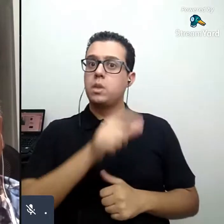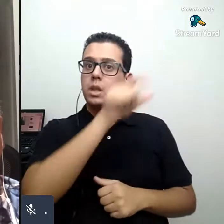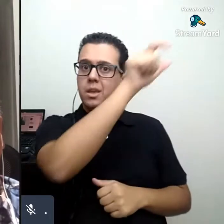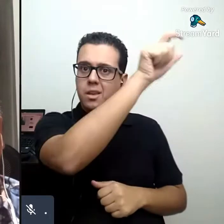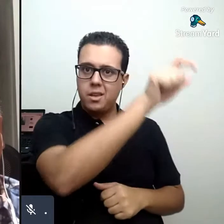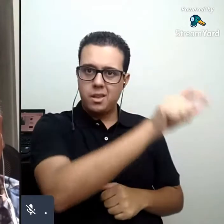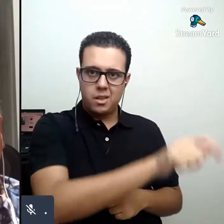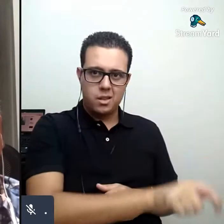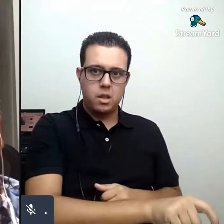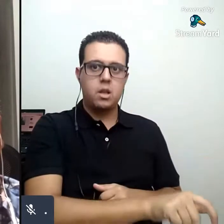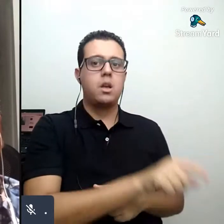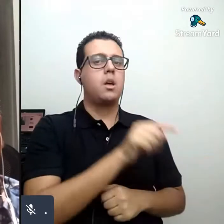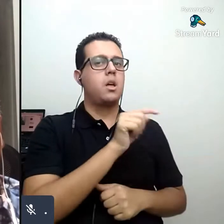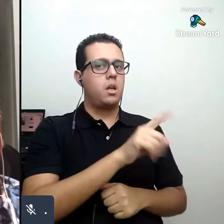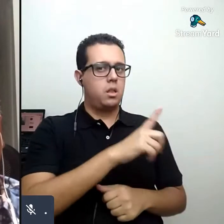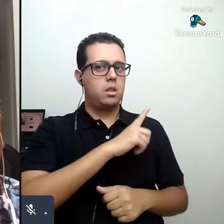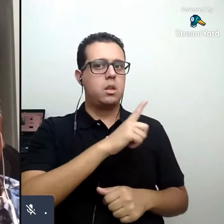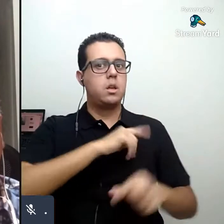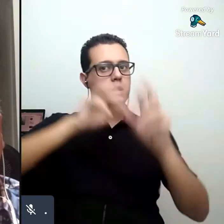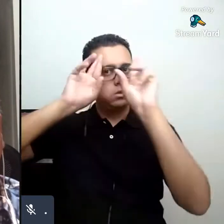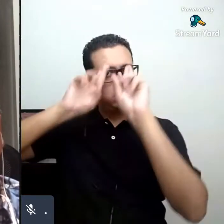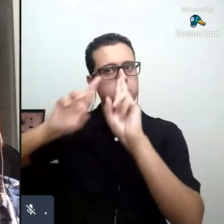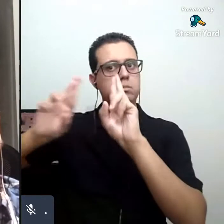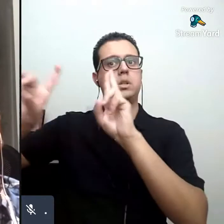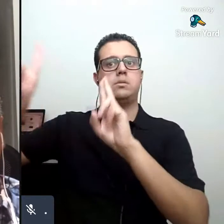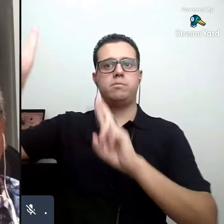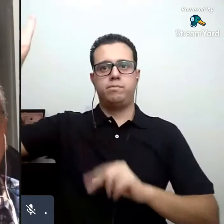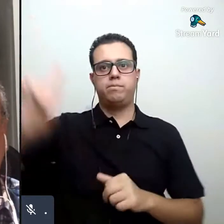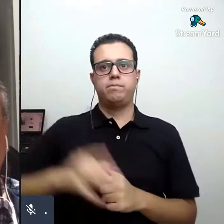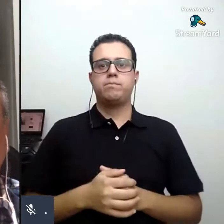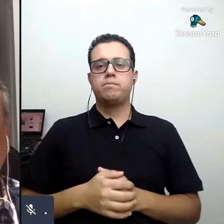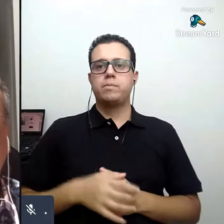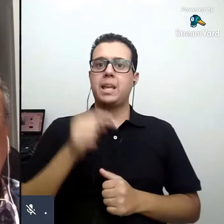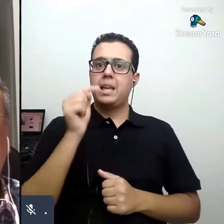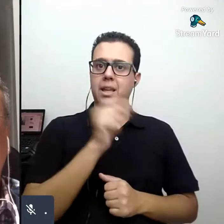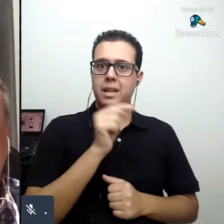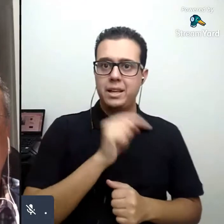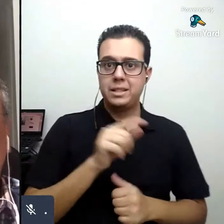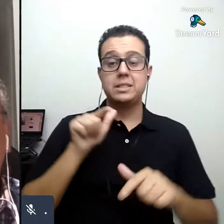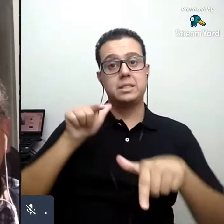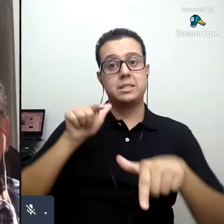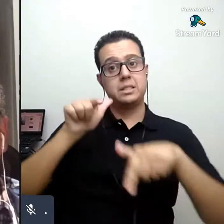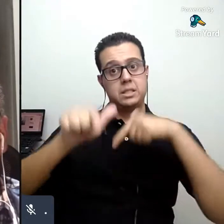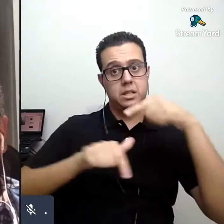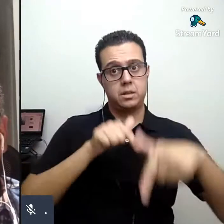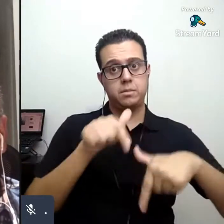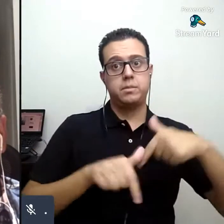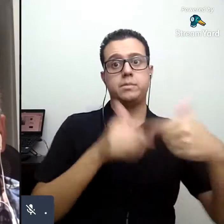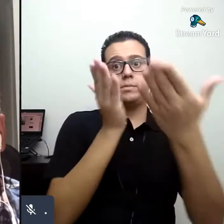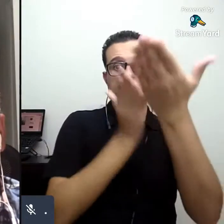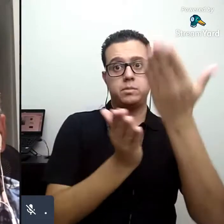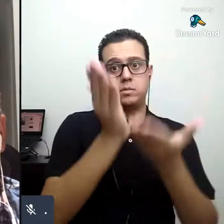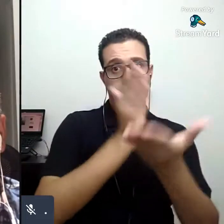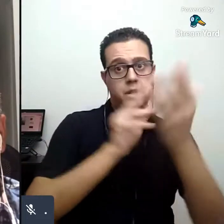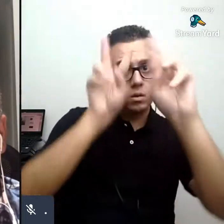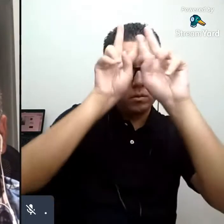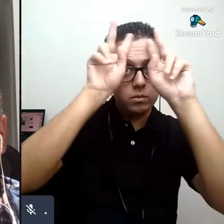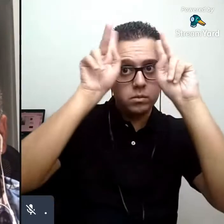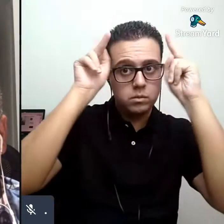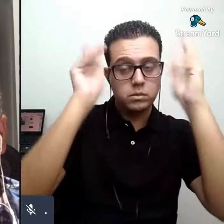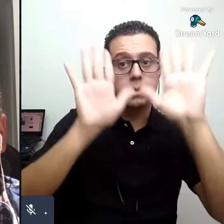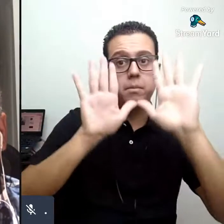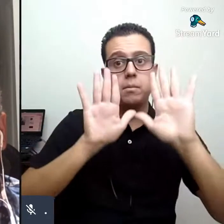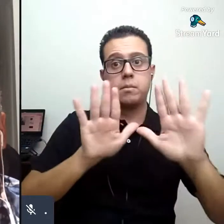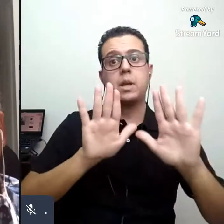Deus. Apesar de trabalhar para Herodes, ele era um judeu. E como judeu, mesmo um